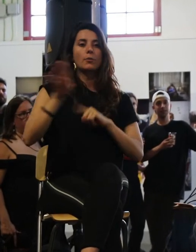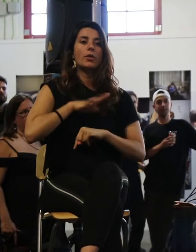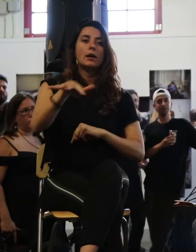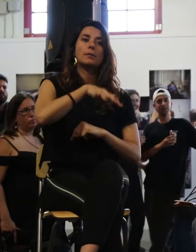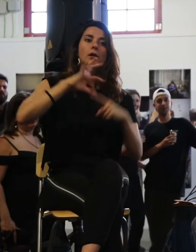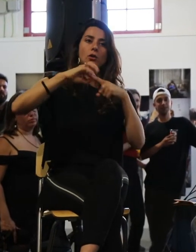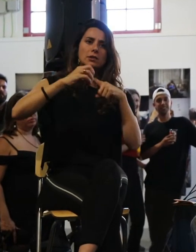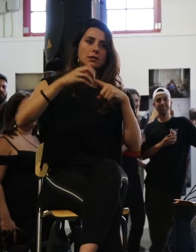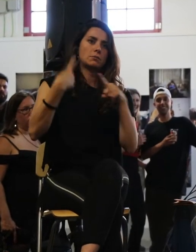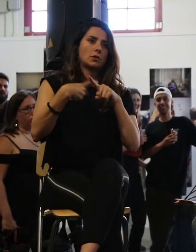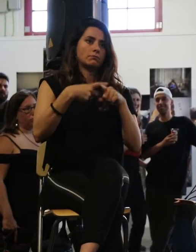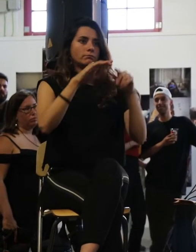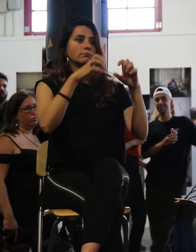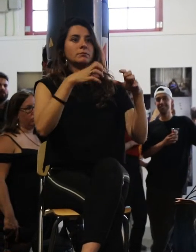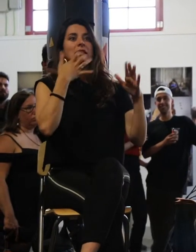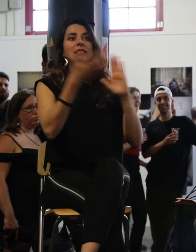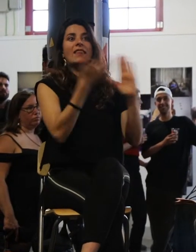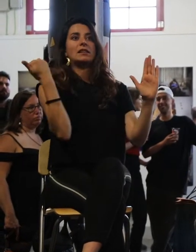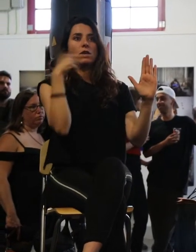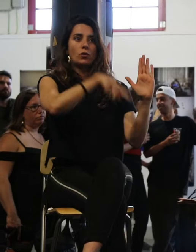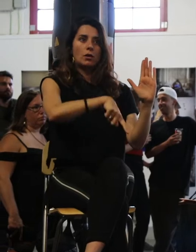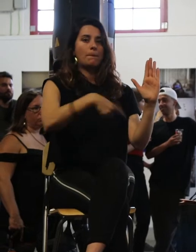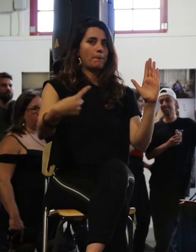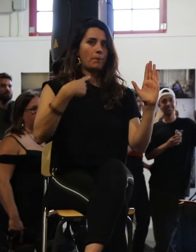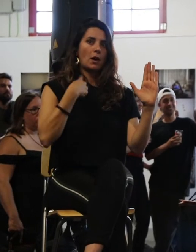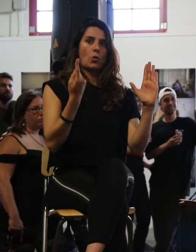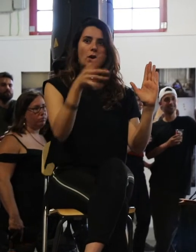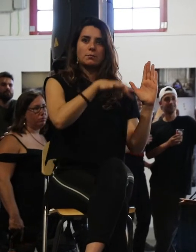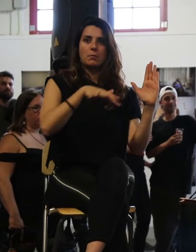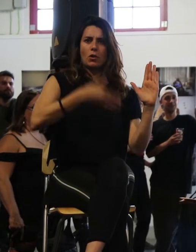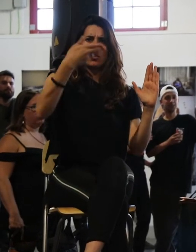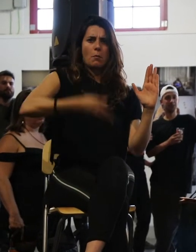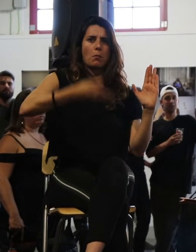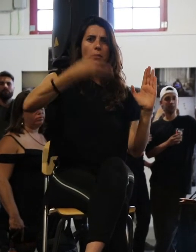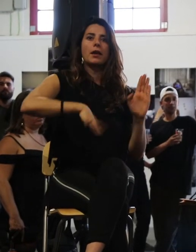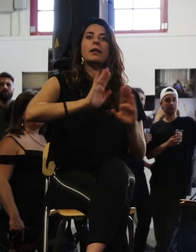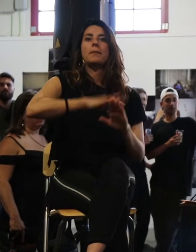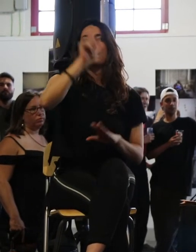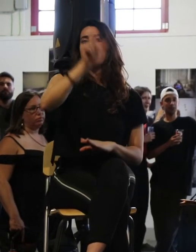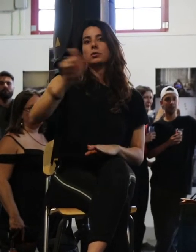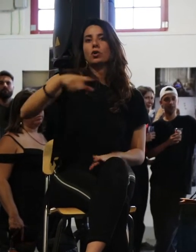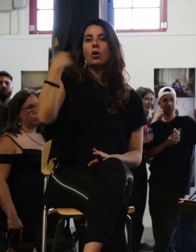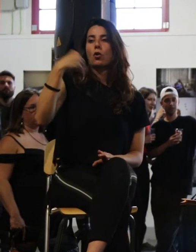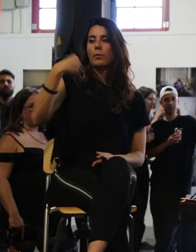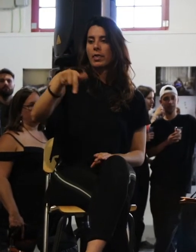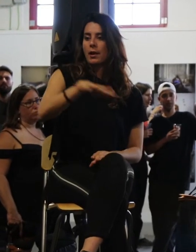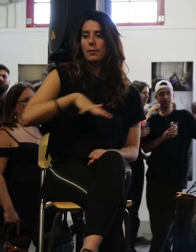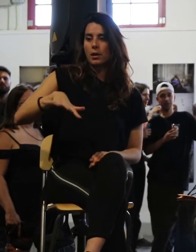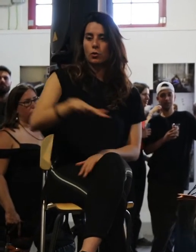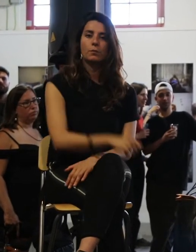importante para las generaciones del barrio.